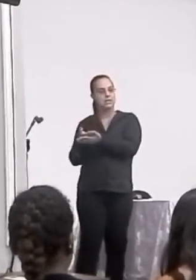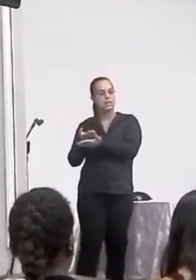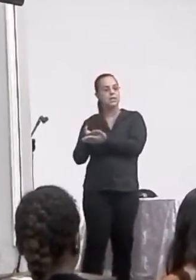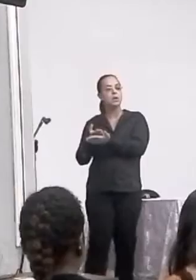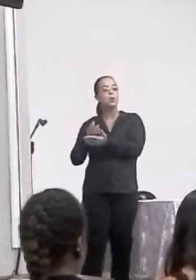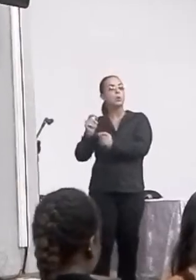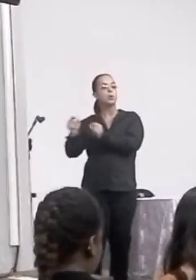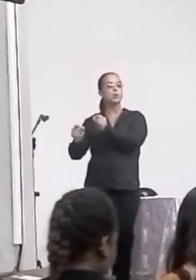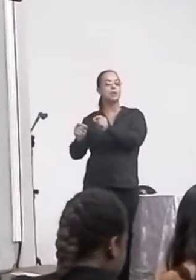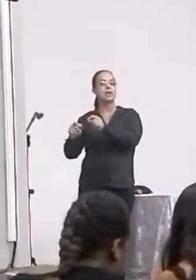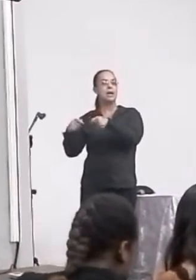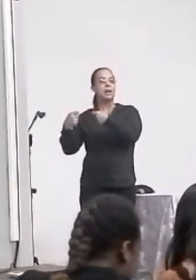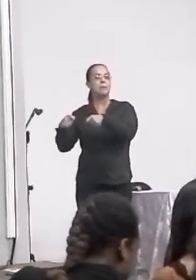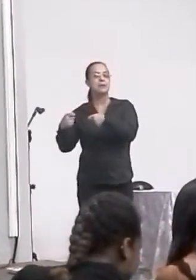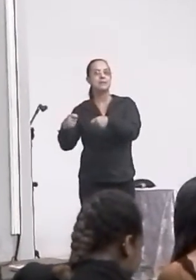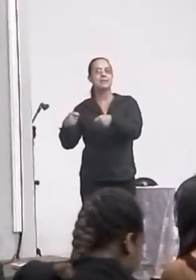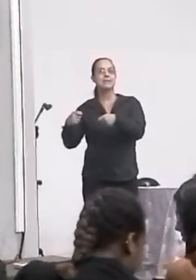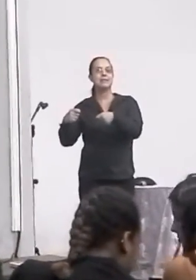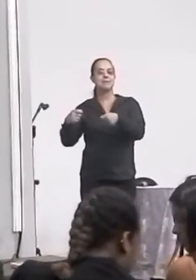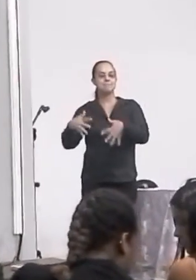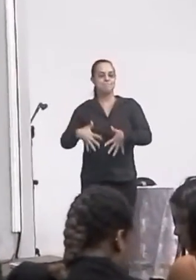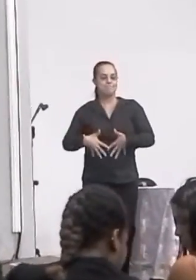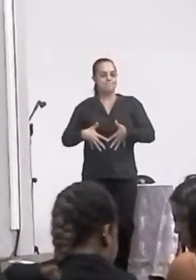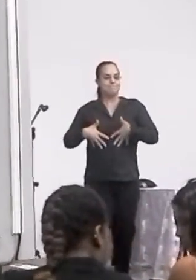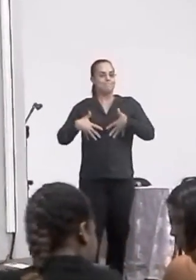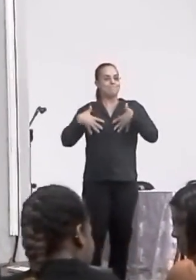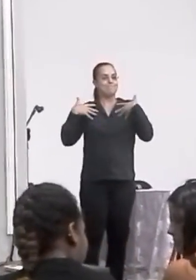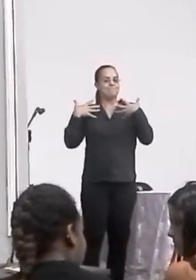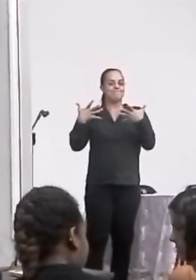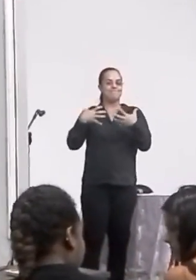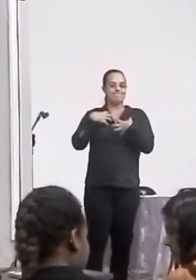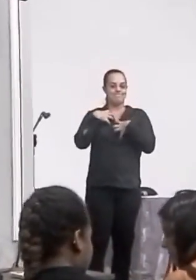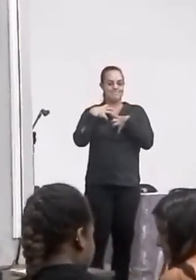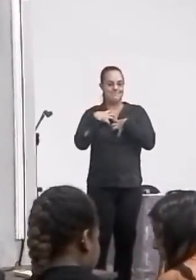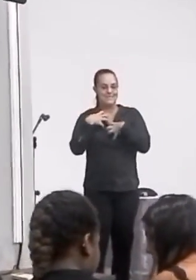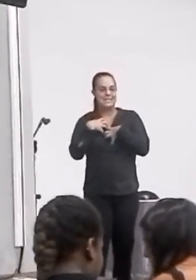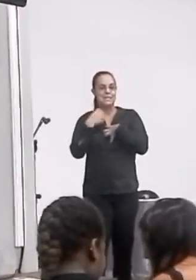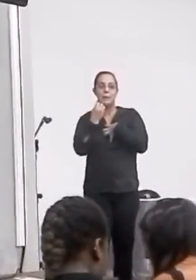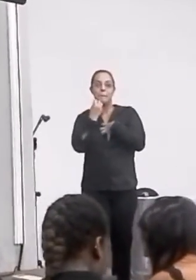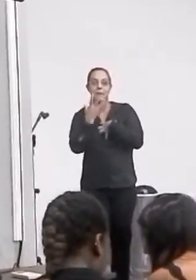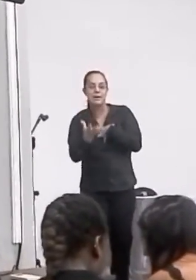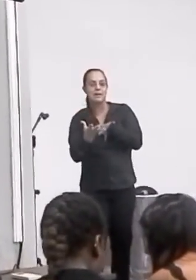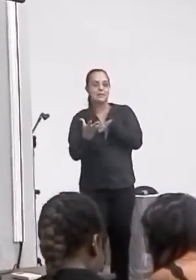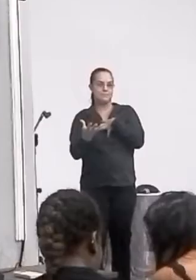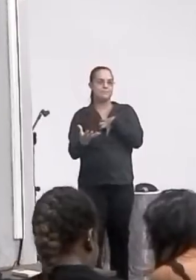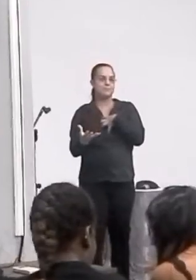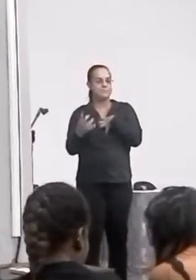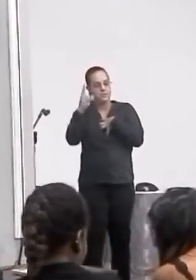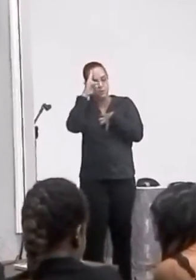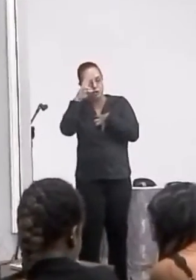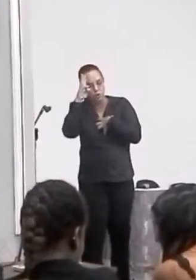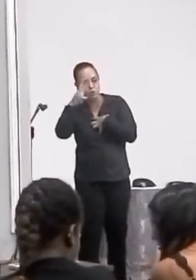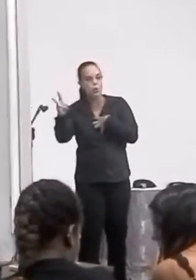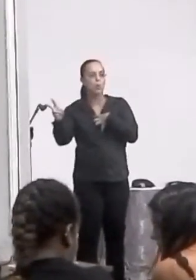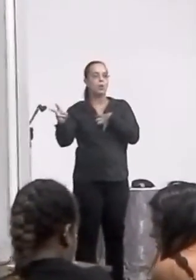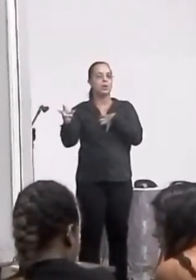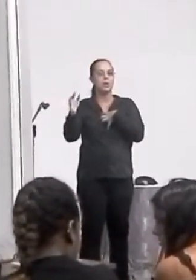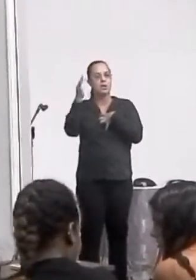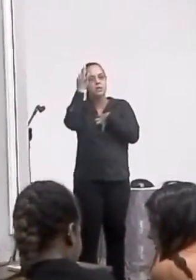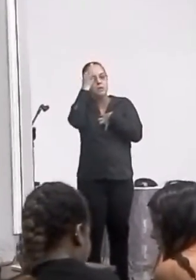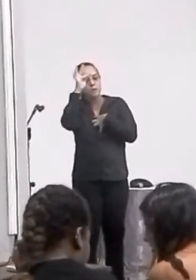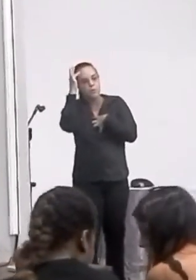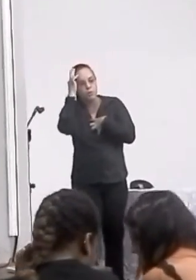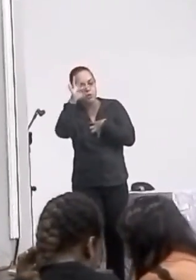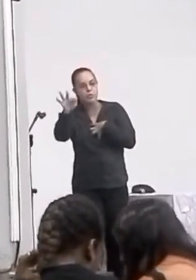entusiasmo para nossos objetos. Entusiasmo para a boa poesia, entusiasmo da história, entusiasmo da filosofia,